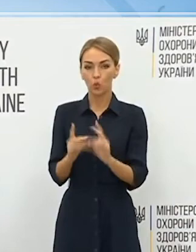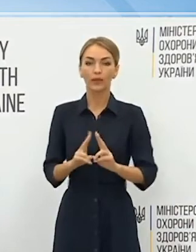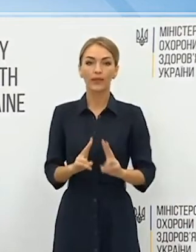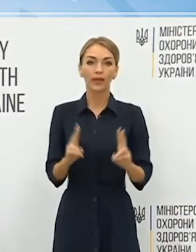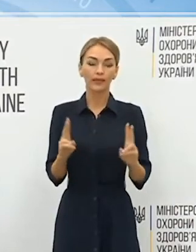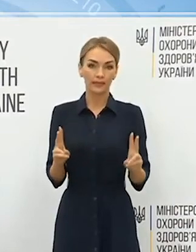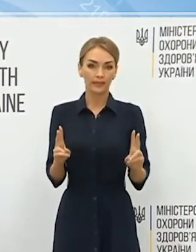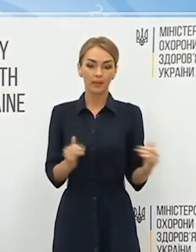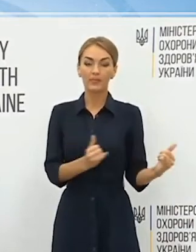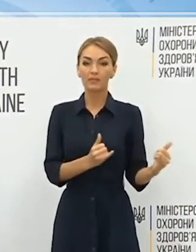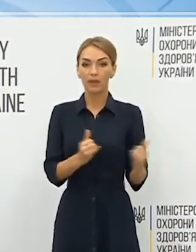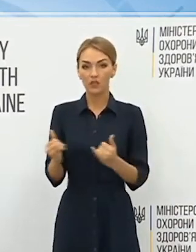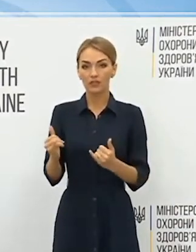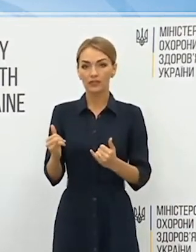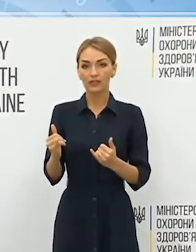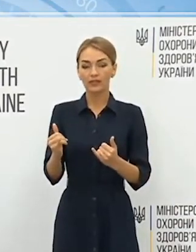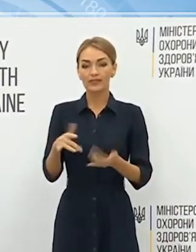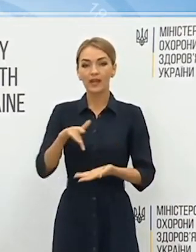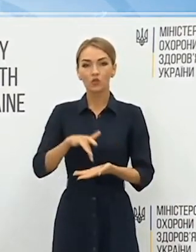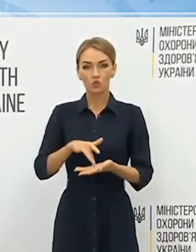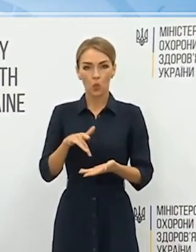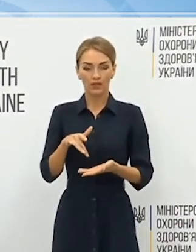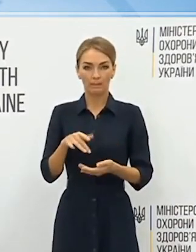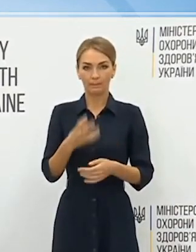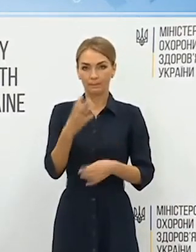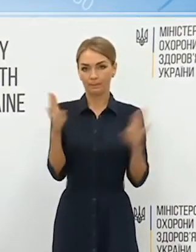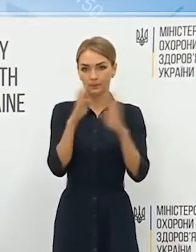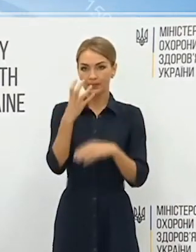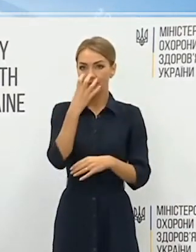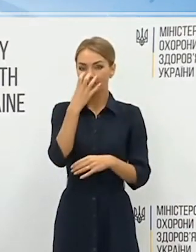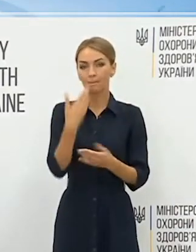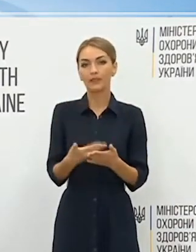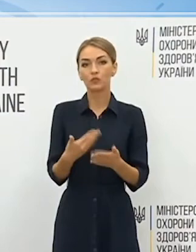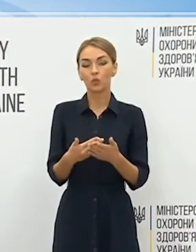які забезпечені централізованим киснем, близько на